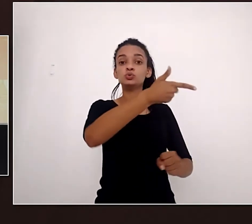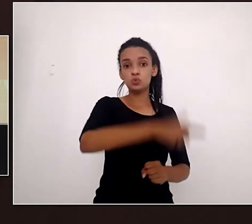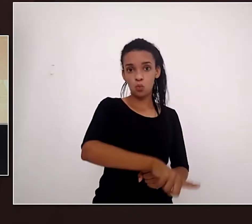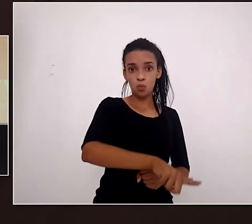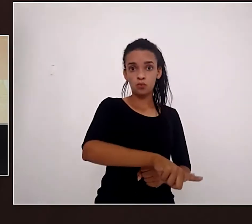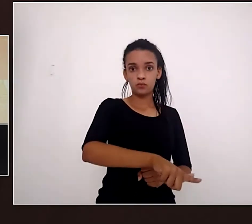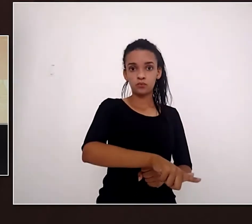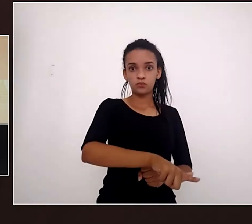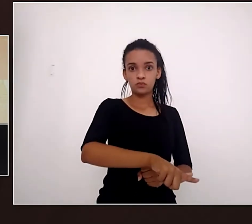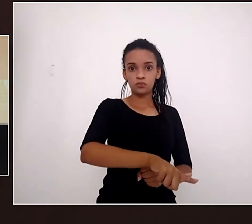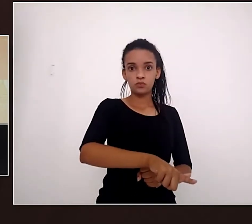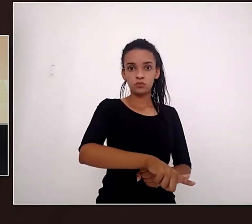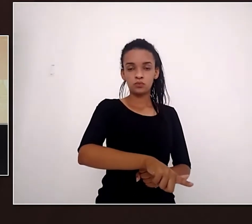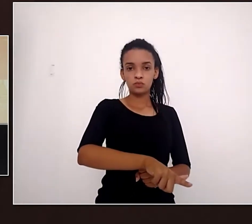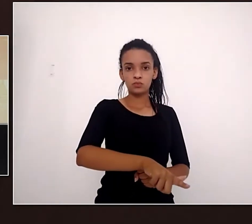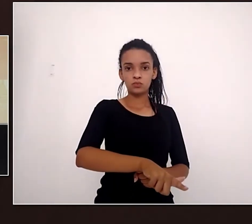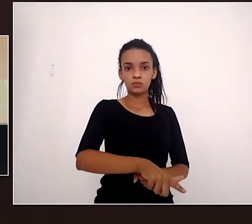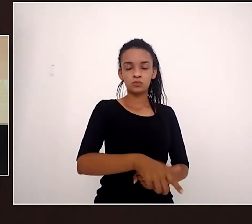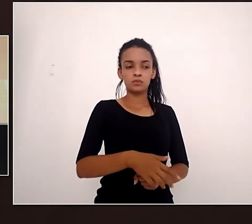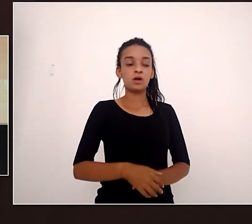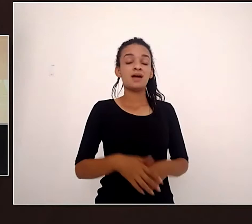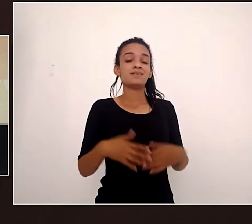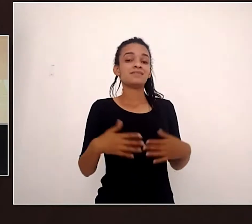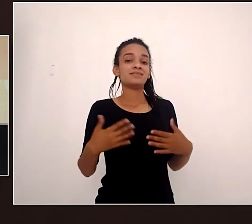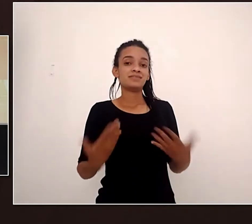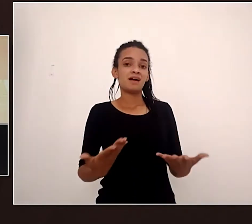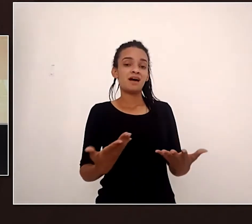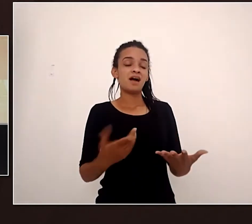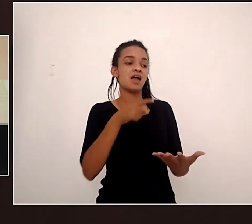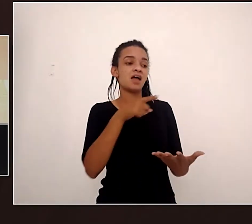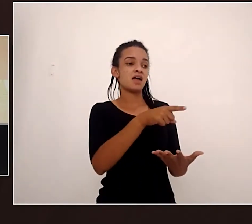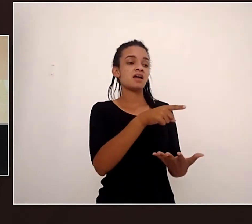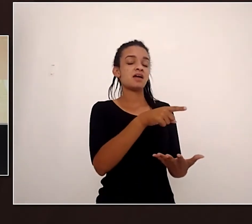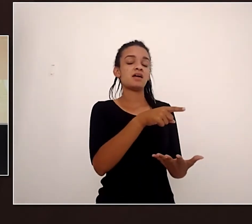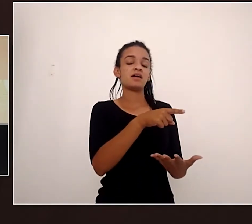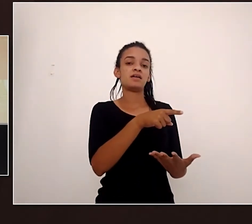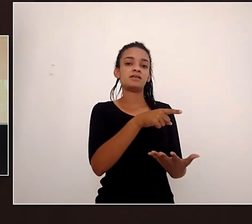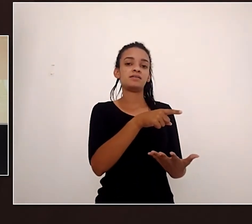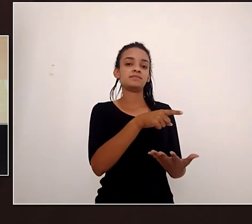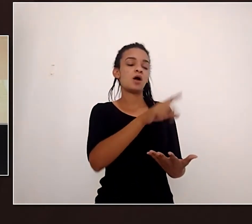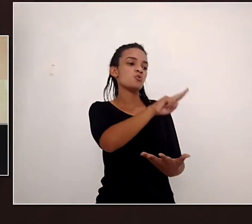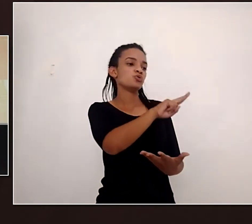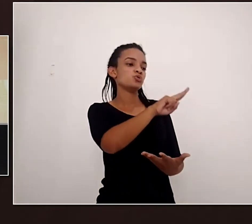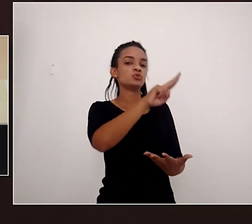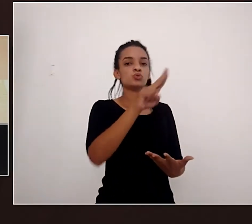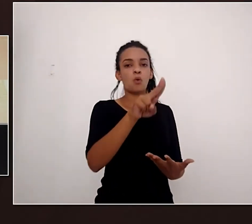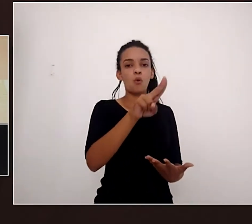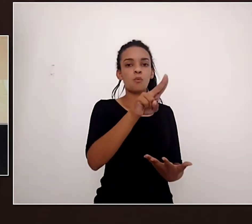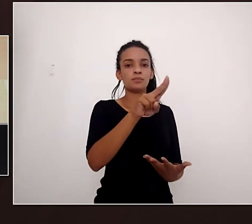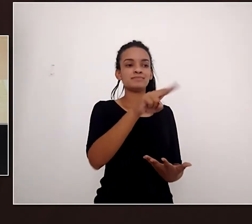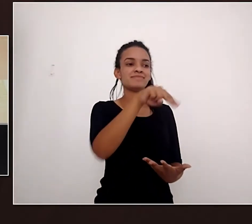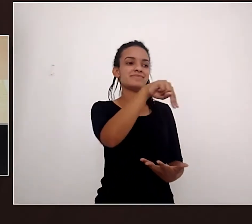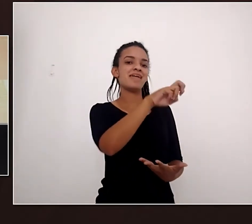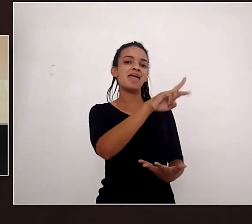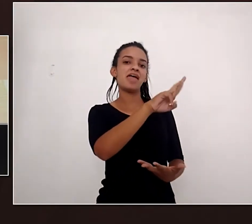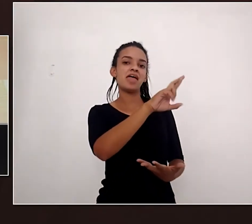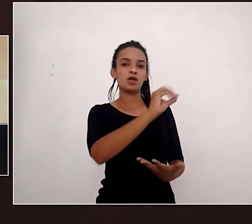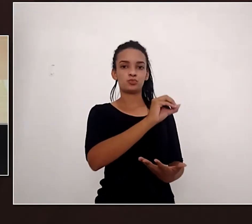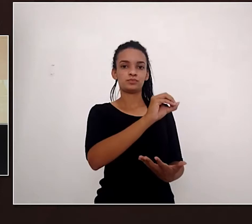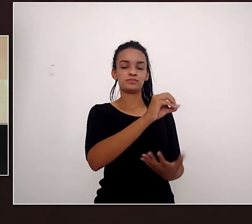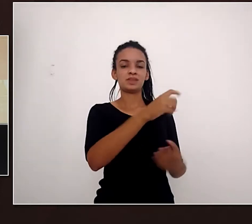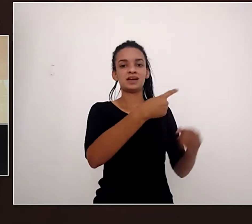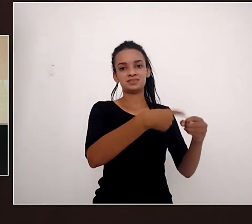ele colocaria o nome dele em lugar do nome Roma. Então seria um